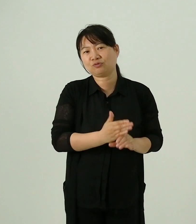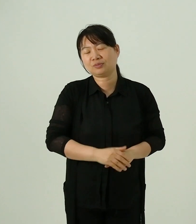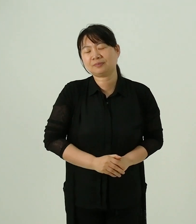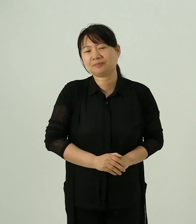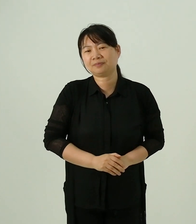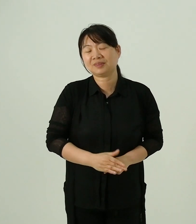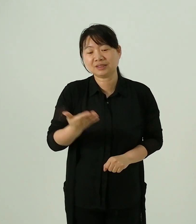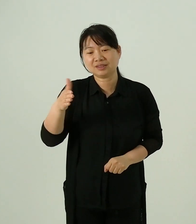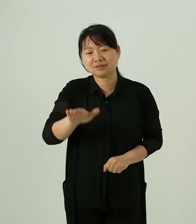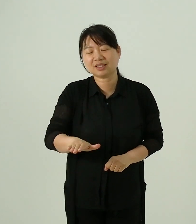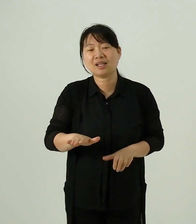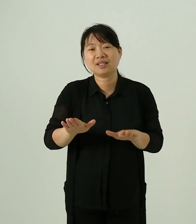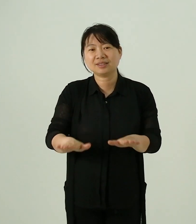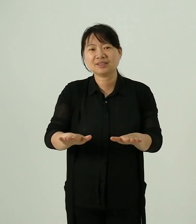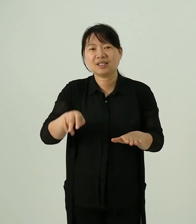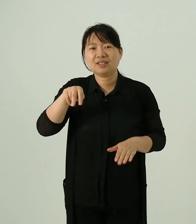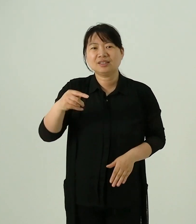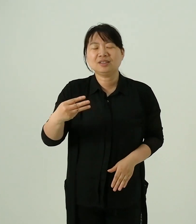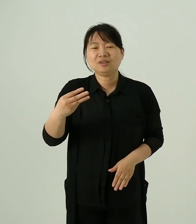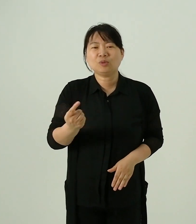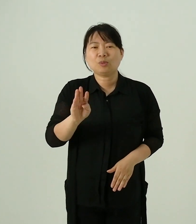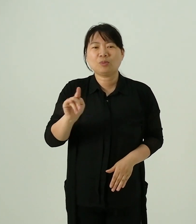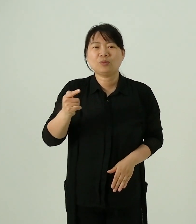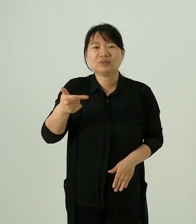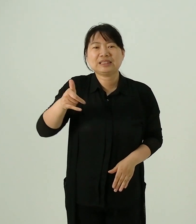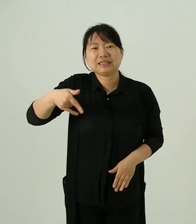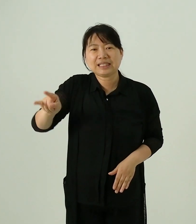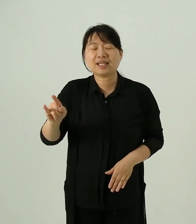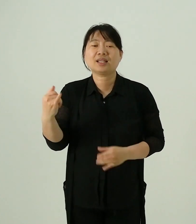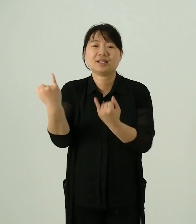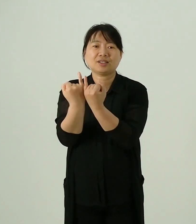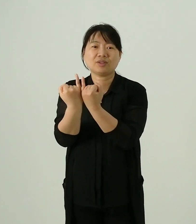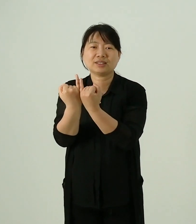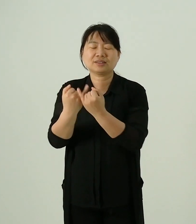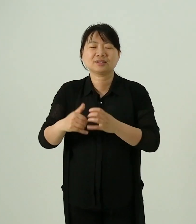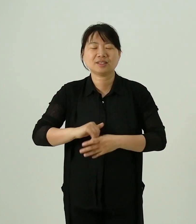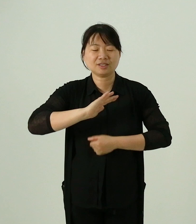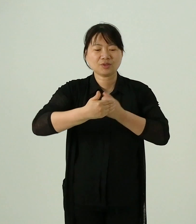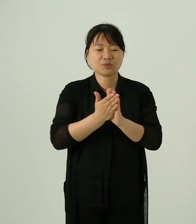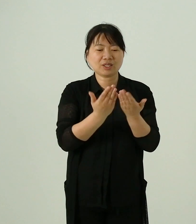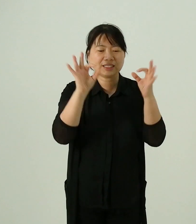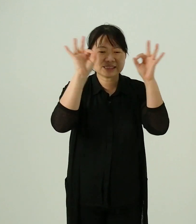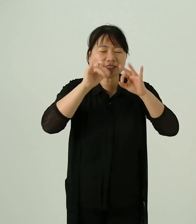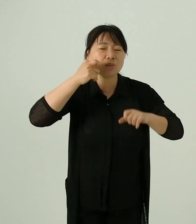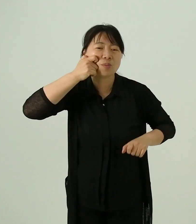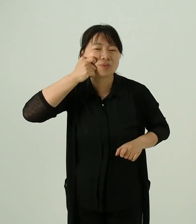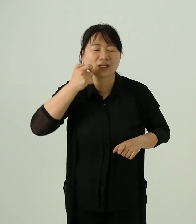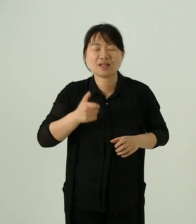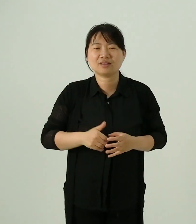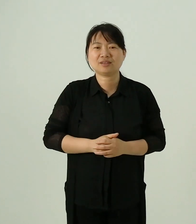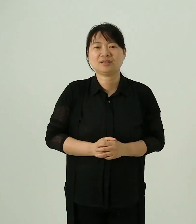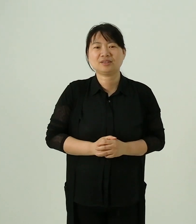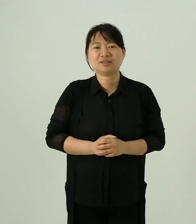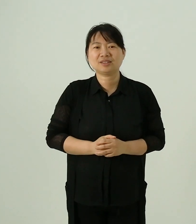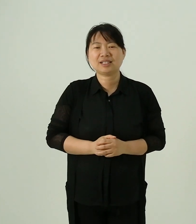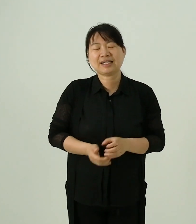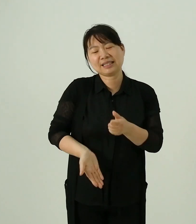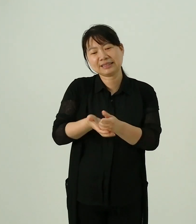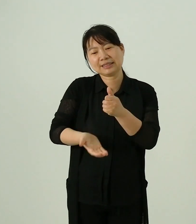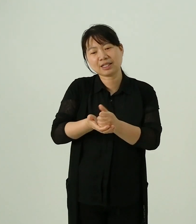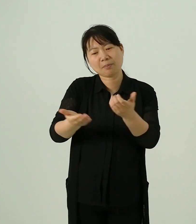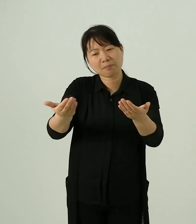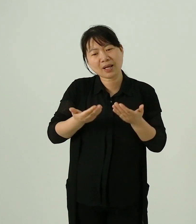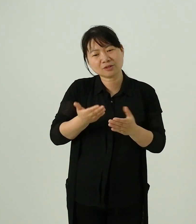근데 어째서 이 수로보니게 여인은 성경에 찾아볼 수 없는 유례적인 칭찬을